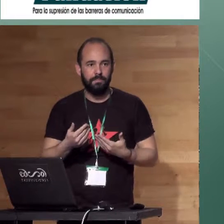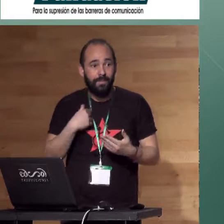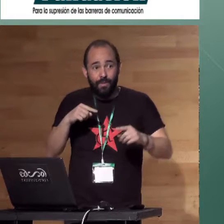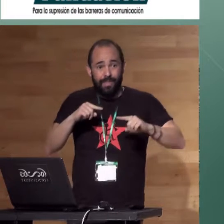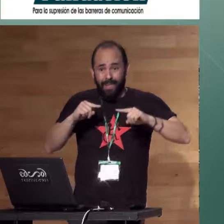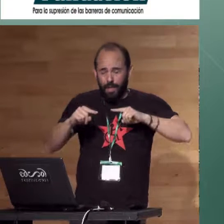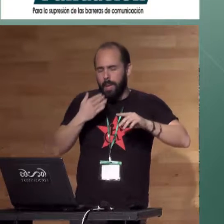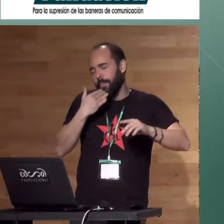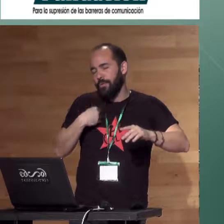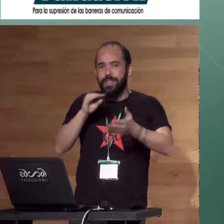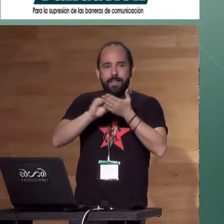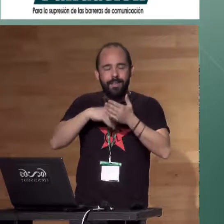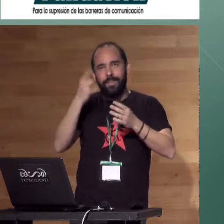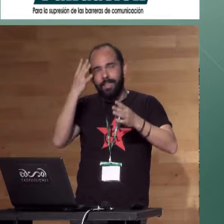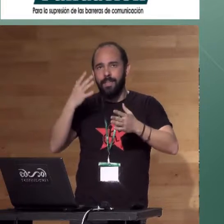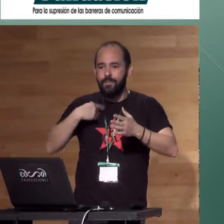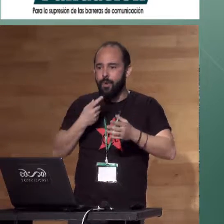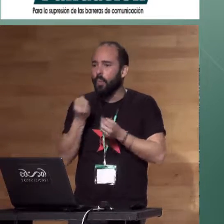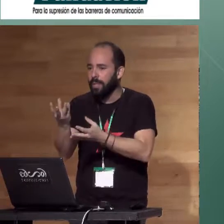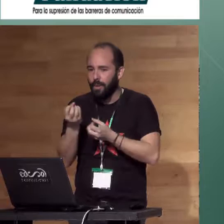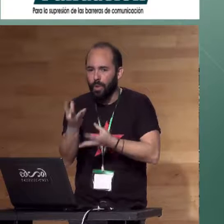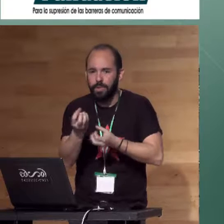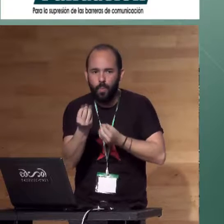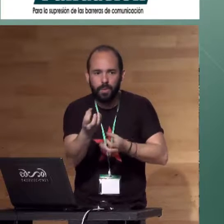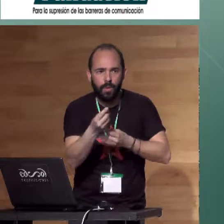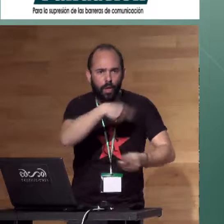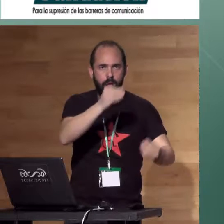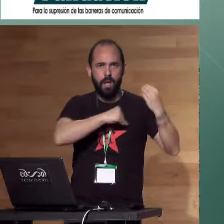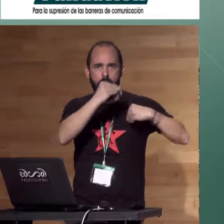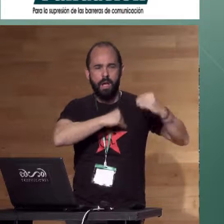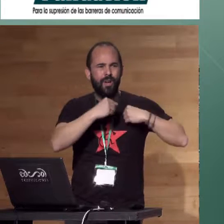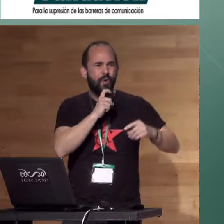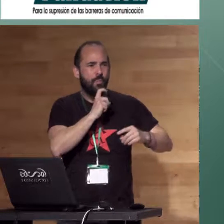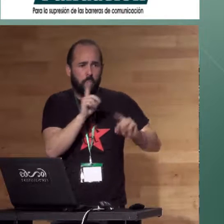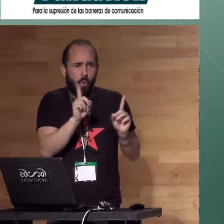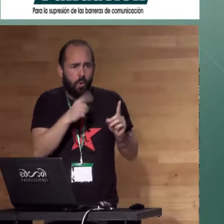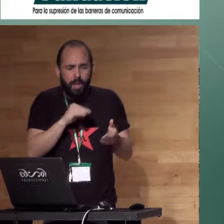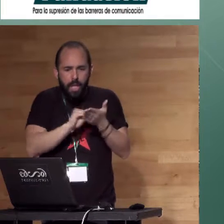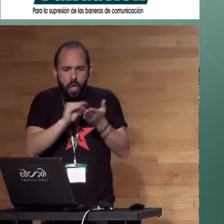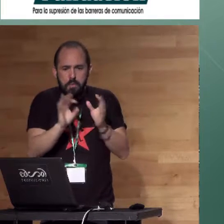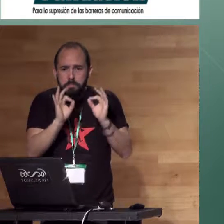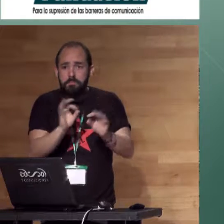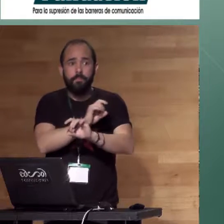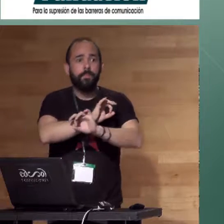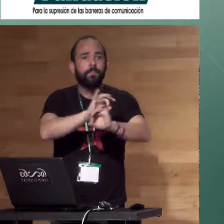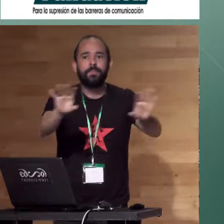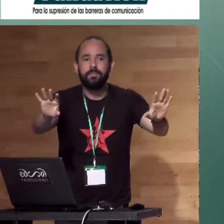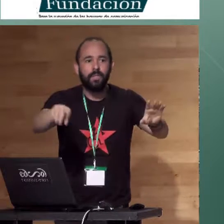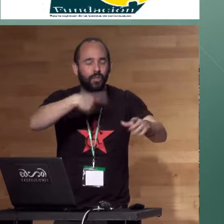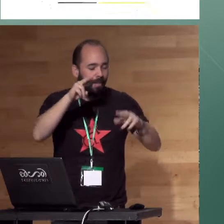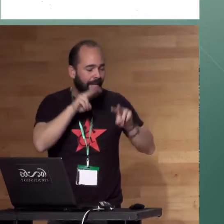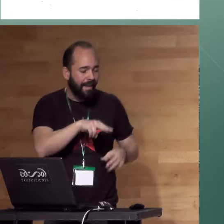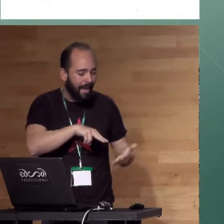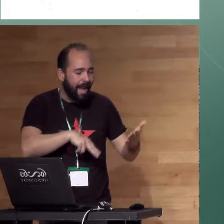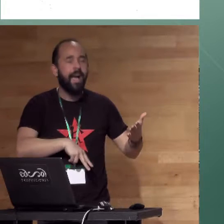obedeciendo lo que se va a decir, lo que se dice ahí, ¿vale? Para hacer el proceso. Cada uno cuenta y así no